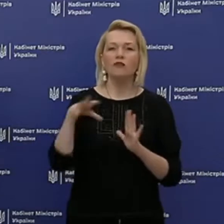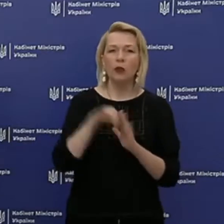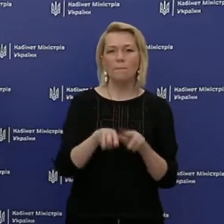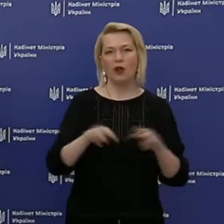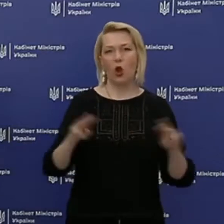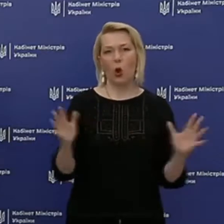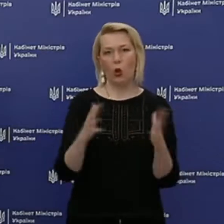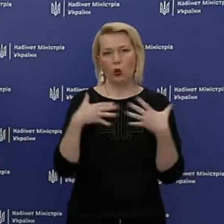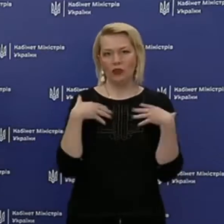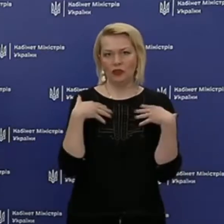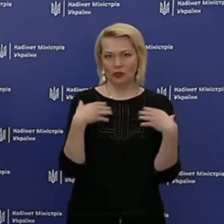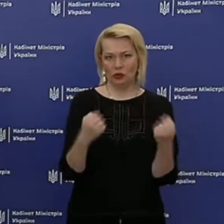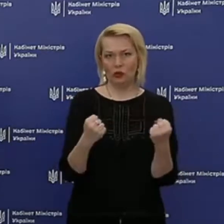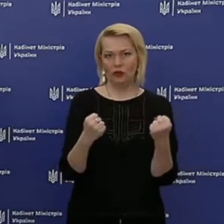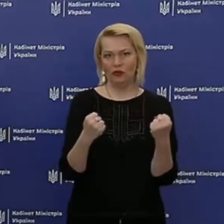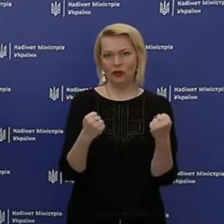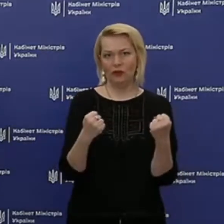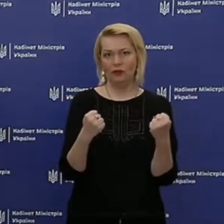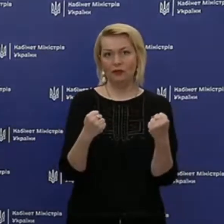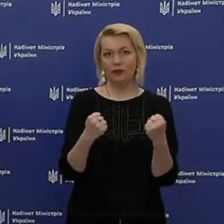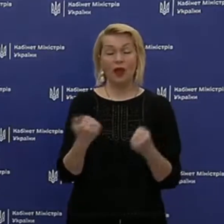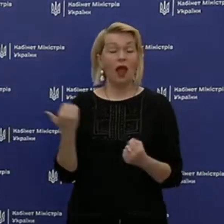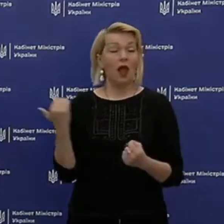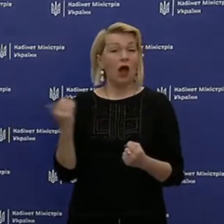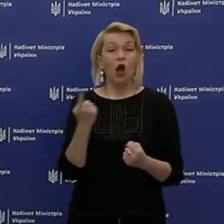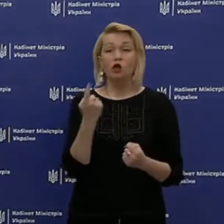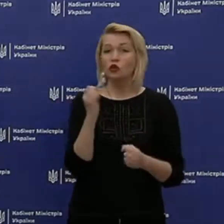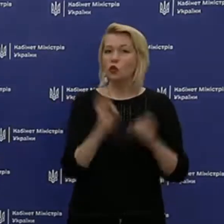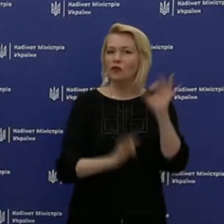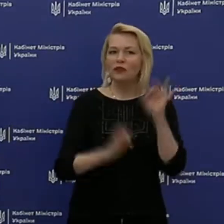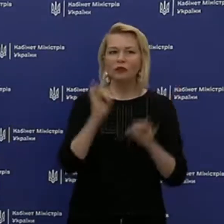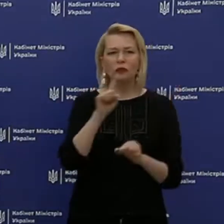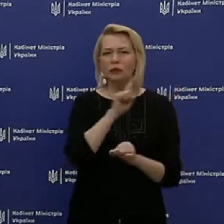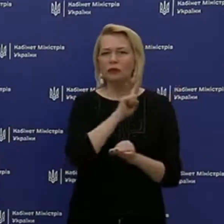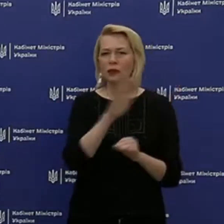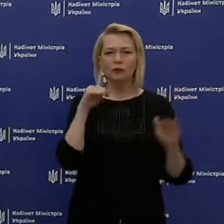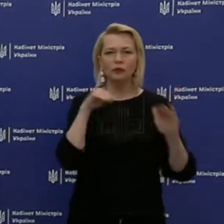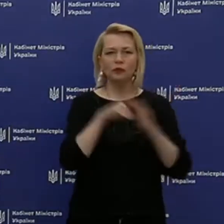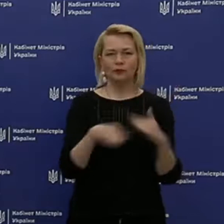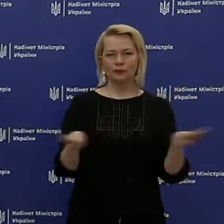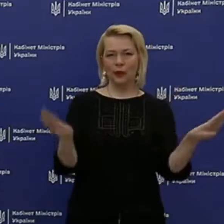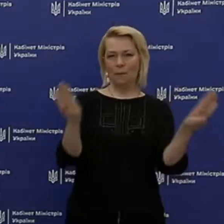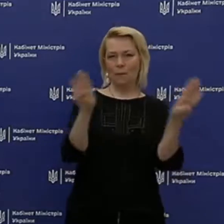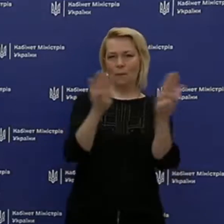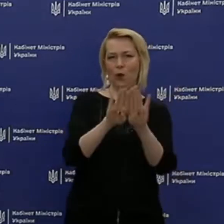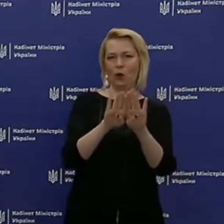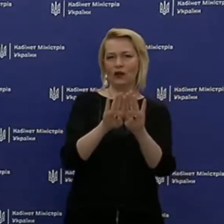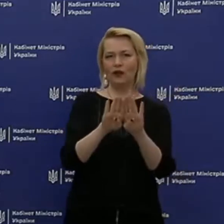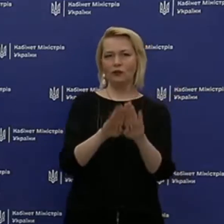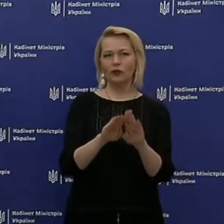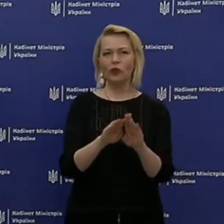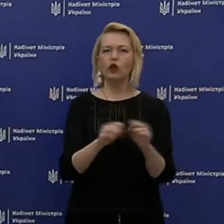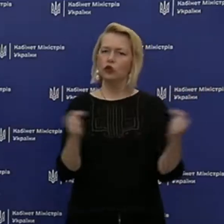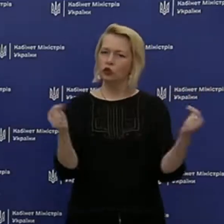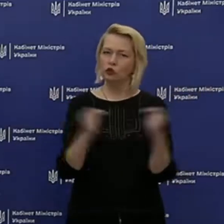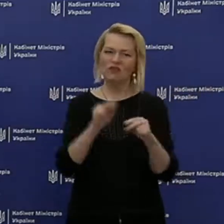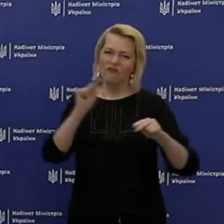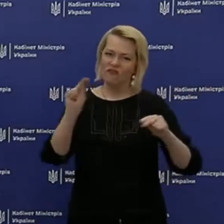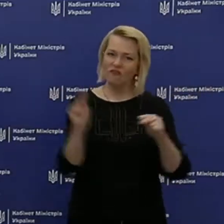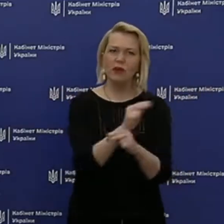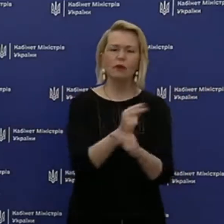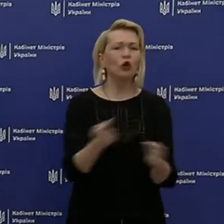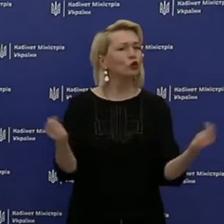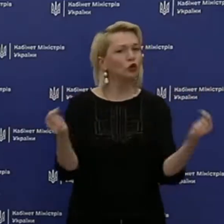охорони здоров'я. Я 100% не буду це покривати і точно виправлю.